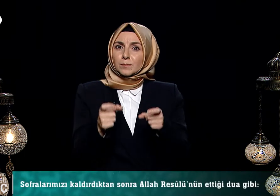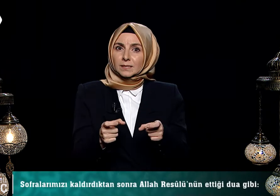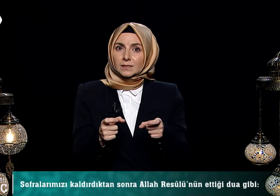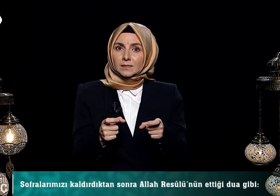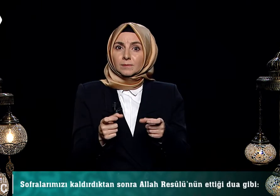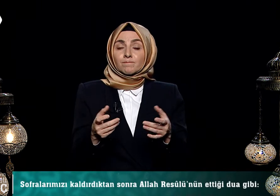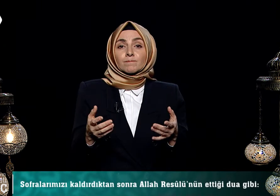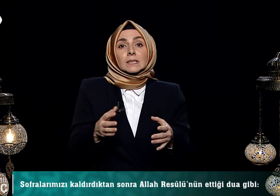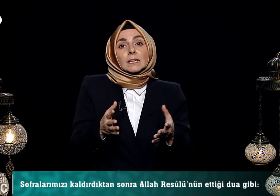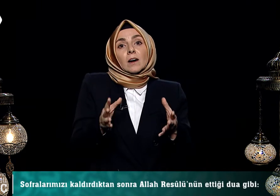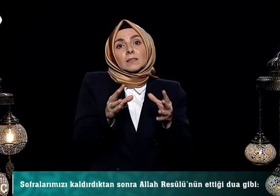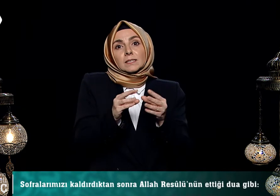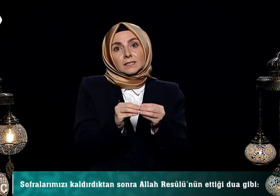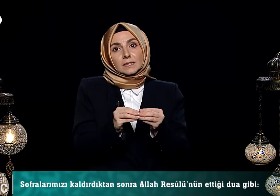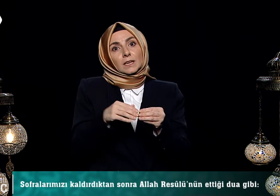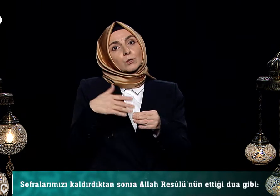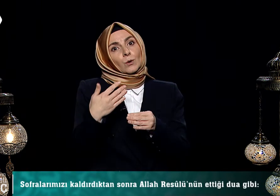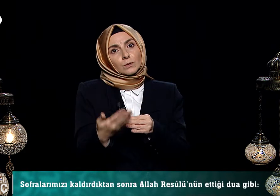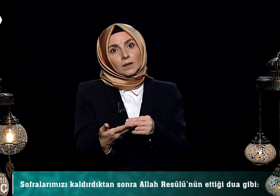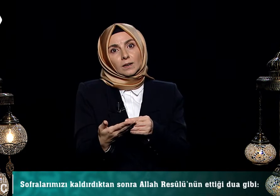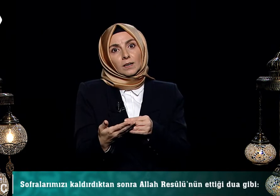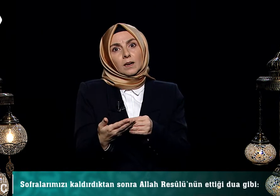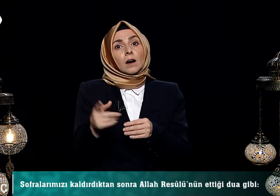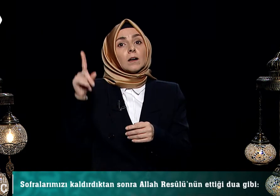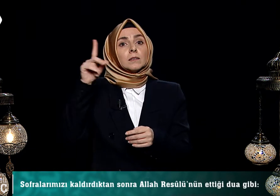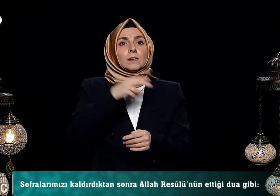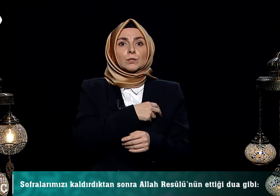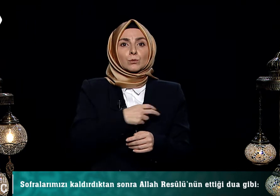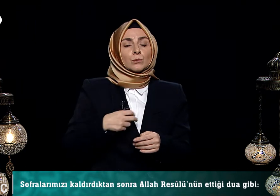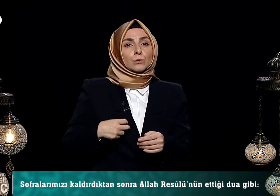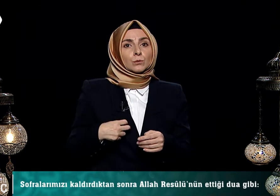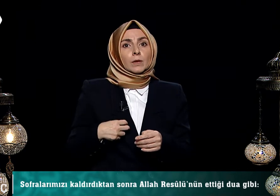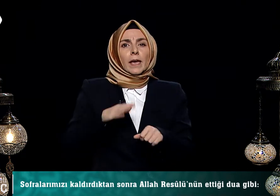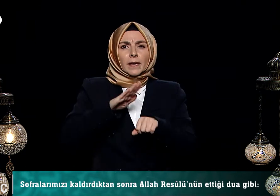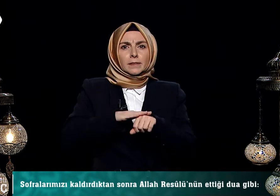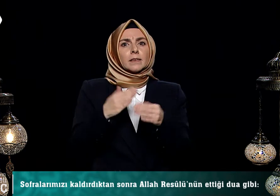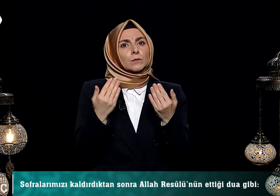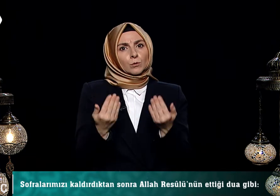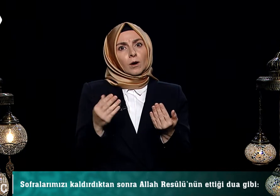Sofralarımızı kaldırdıktan sonra Allah Resulü'nün ettiği dua